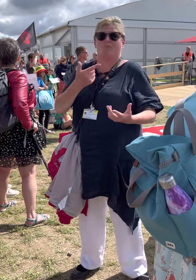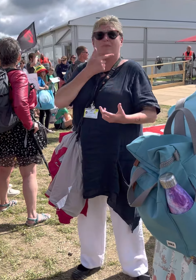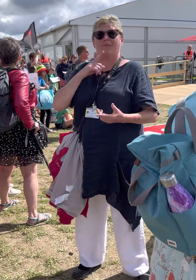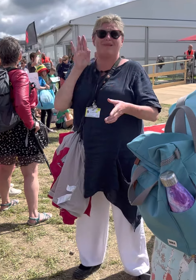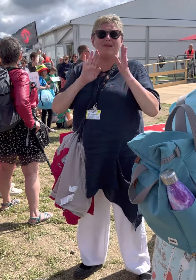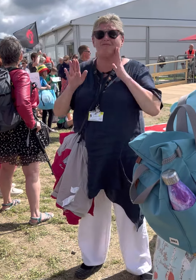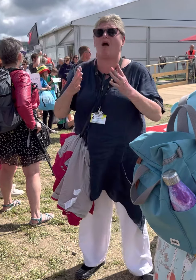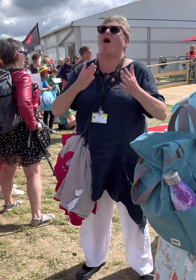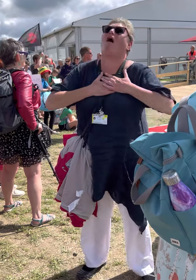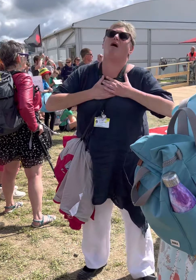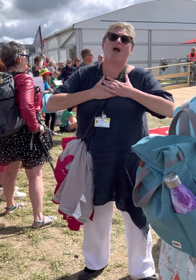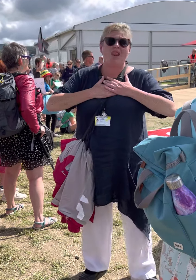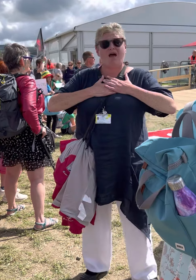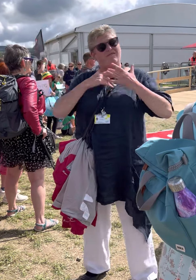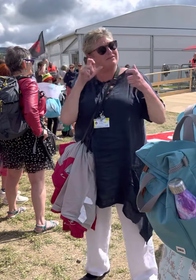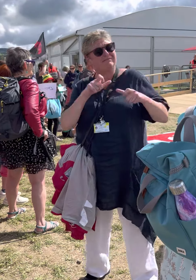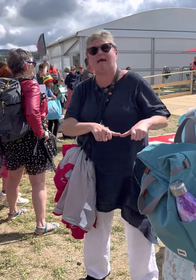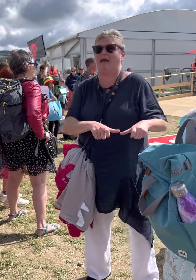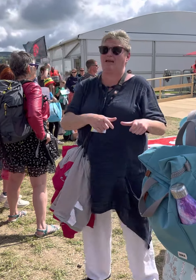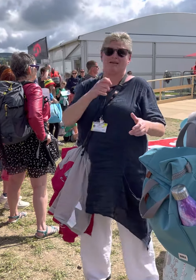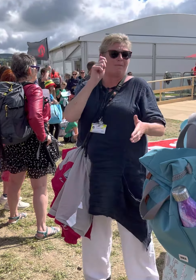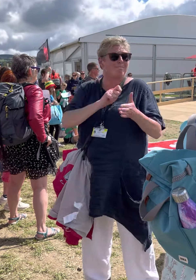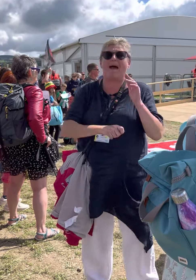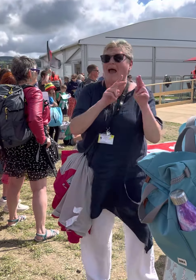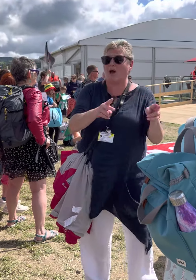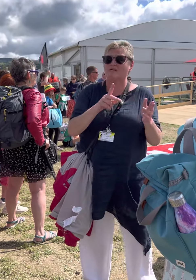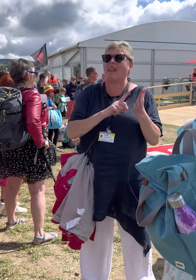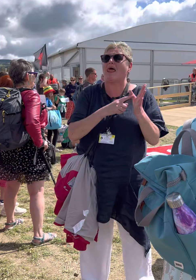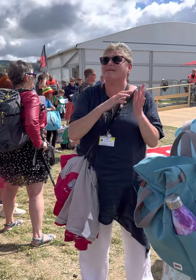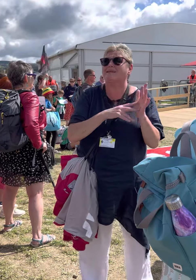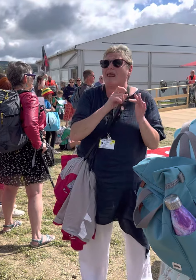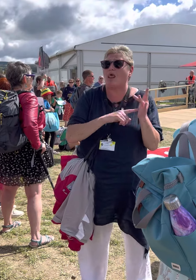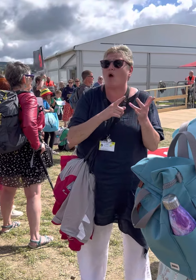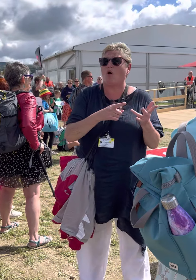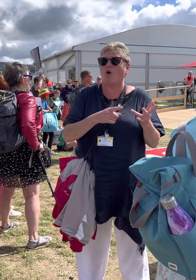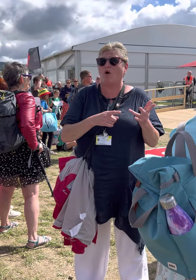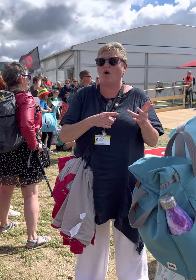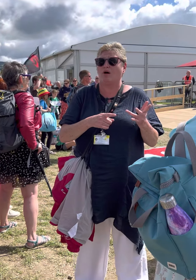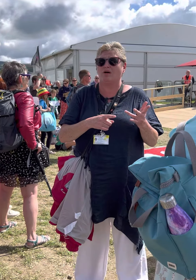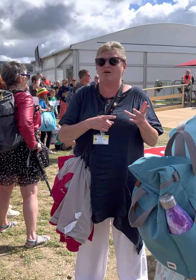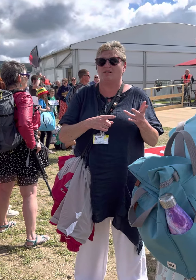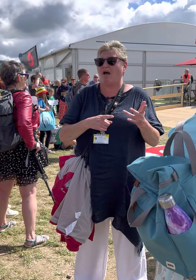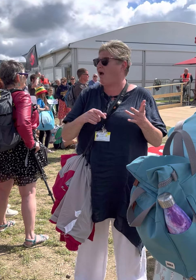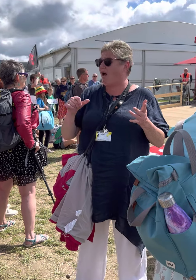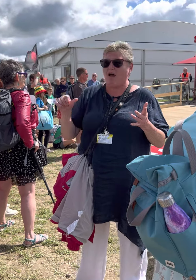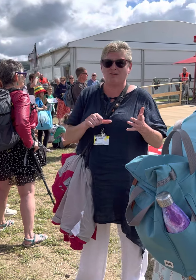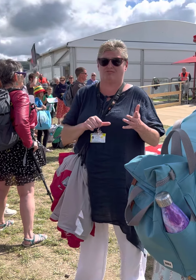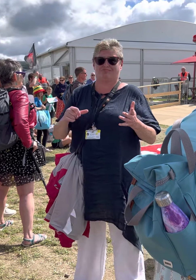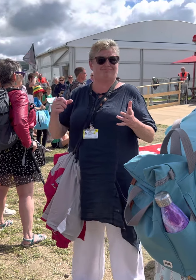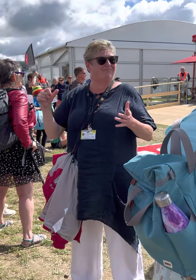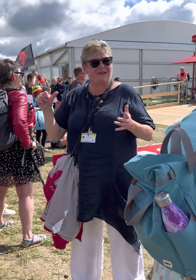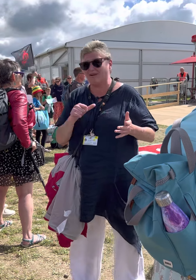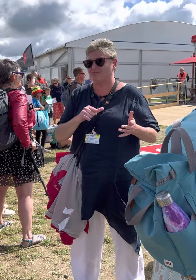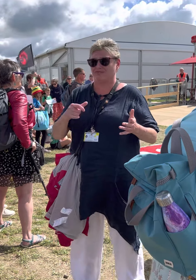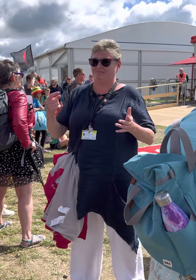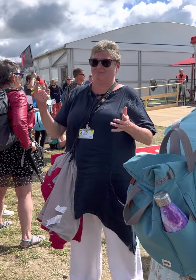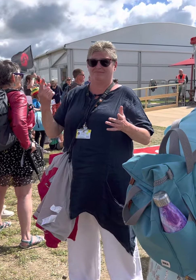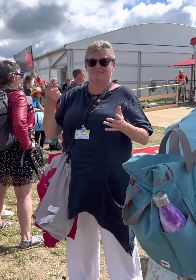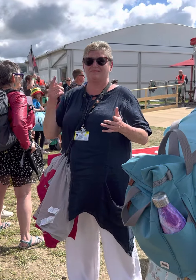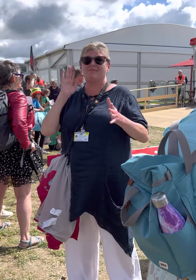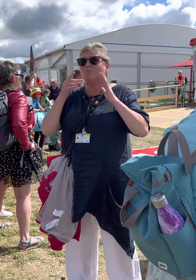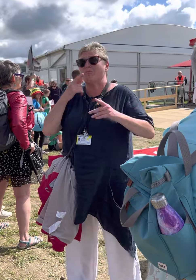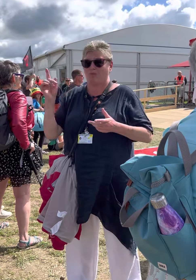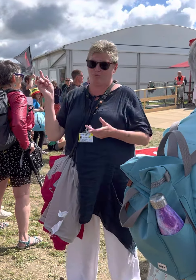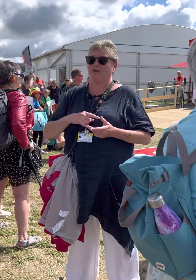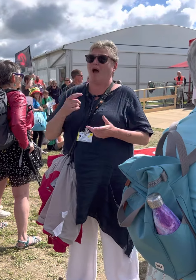bobl ifanc fysa wrth i bod yn byw yn Llandeilo. Fysa canoedd, degau a chanoedd o bobl